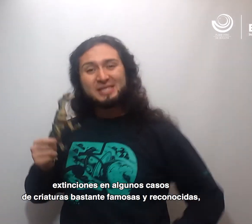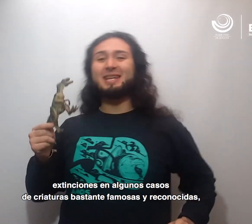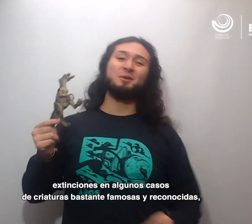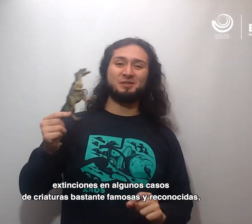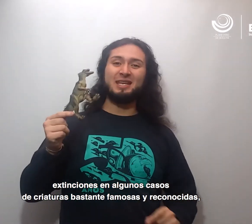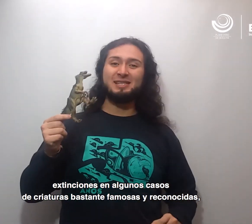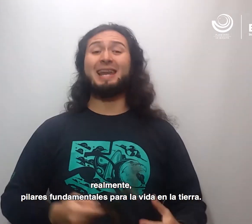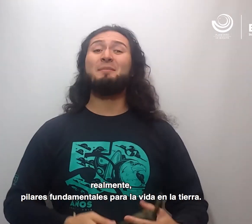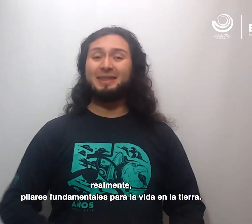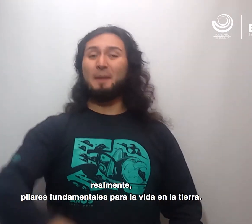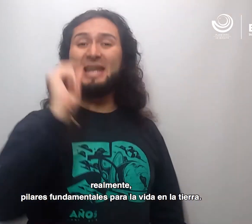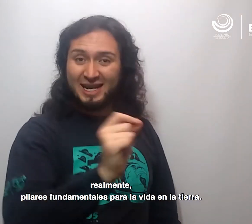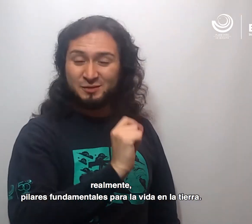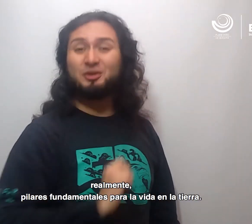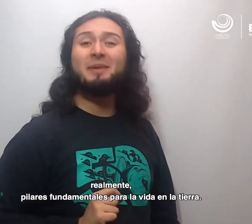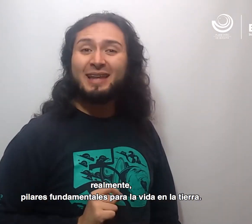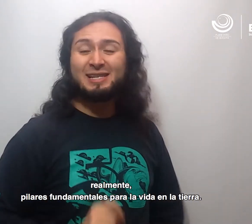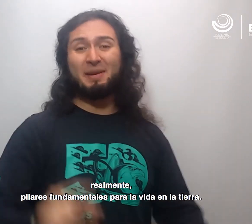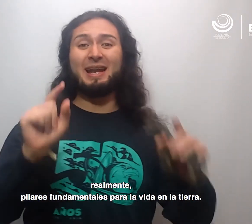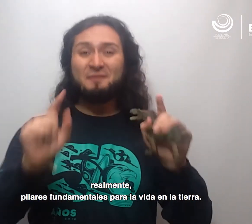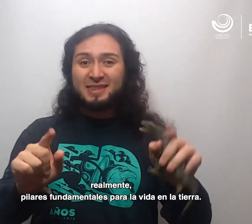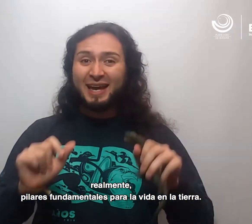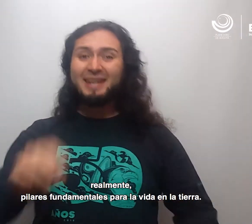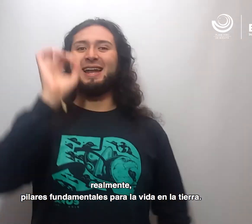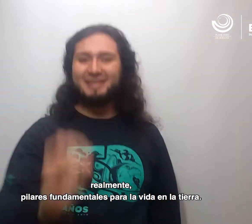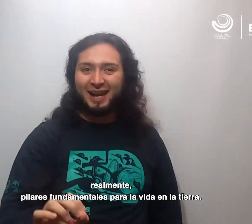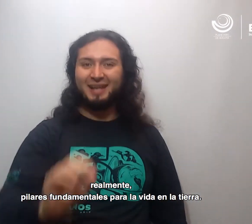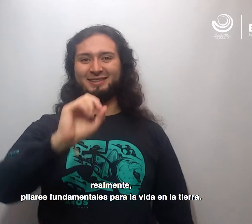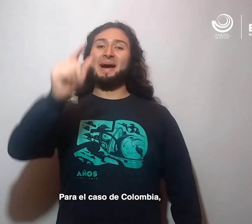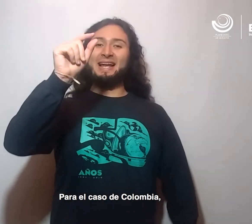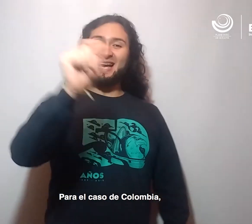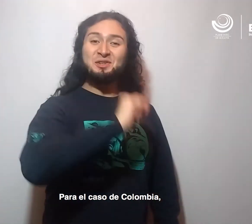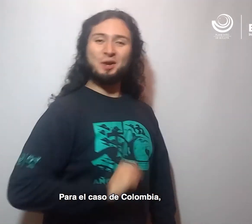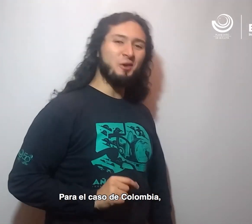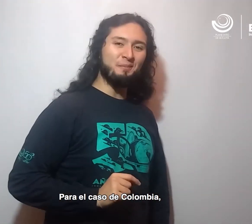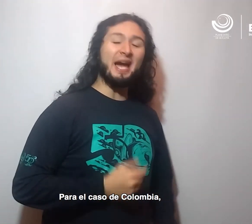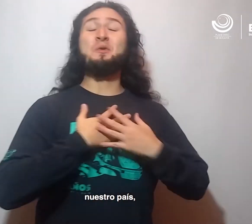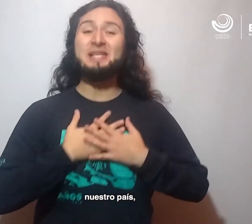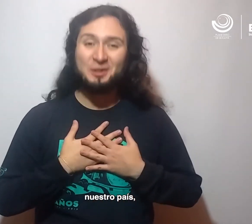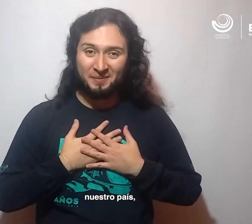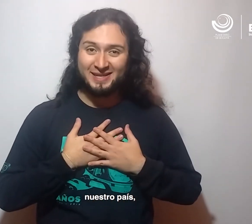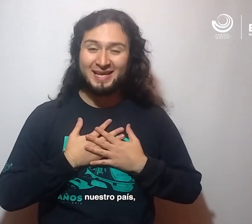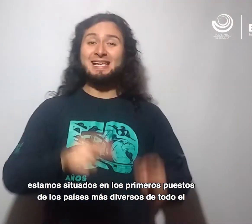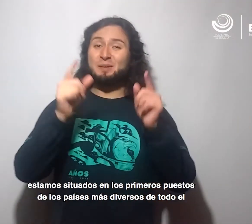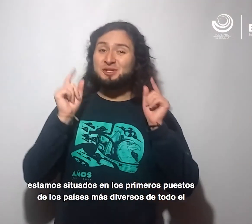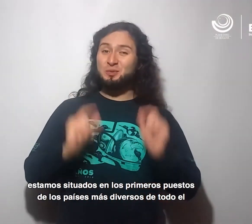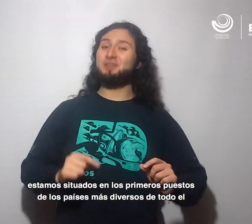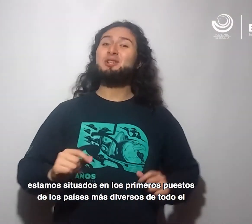y reconocidas, realmente pilares fundamentales para la vida en la Tierra. Para el caso de Colombia, nuestro país, estamos situados en los